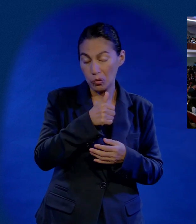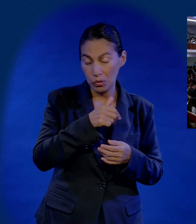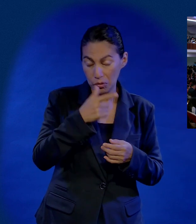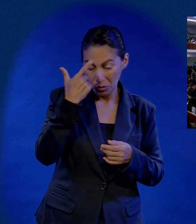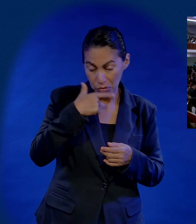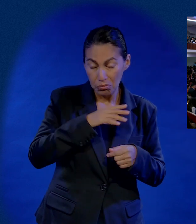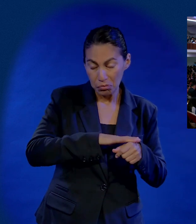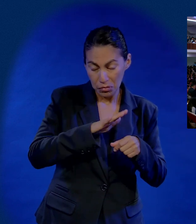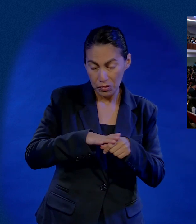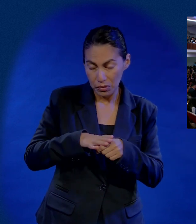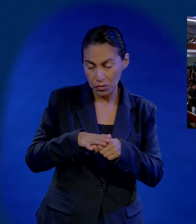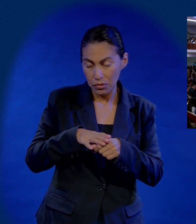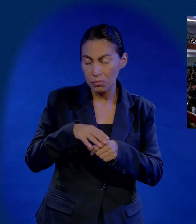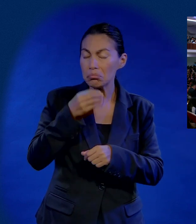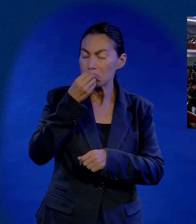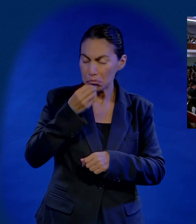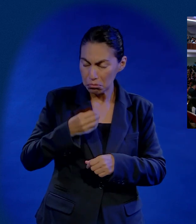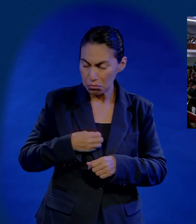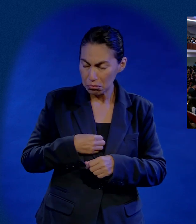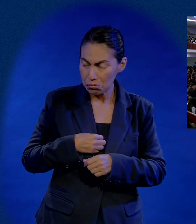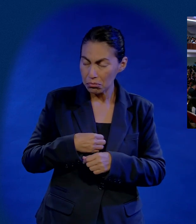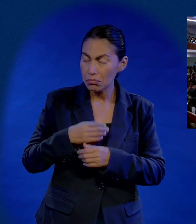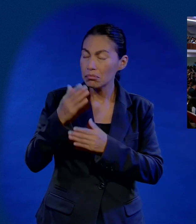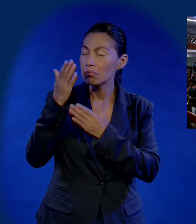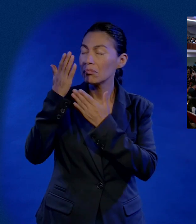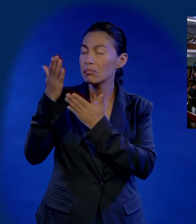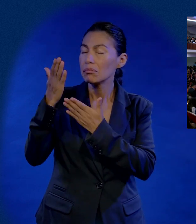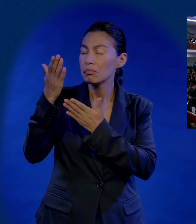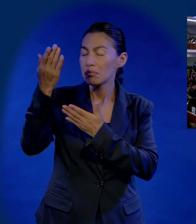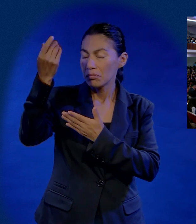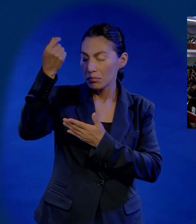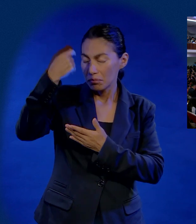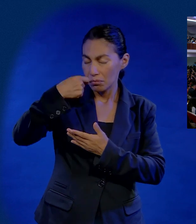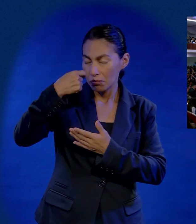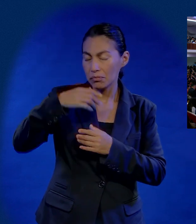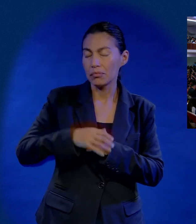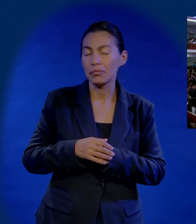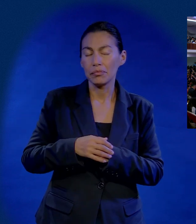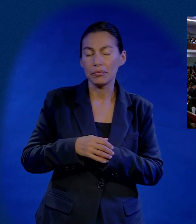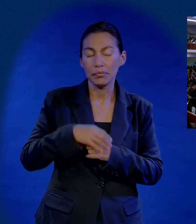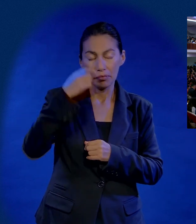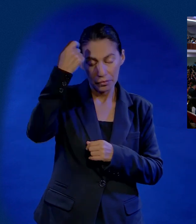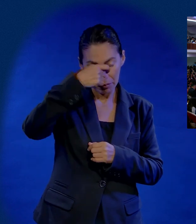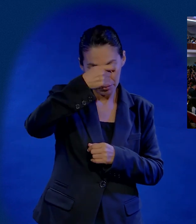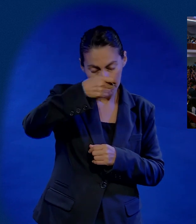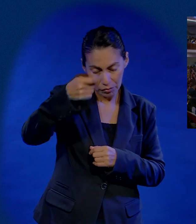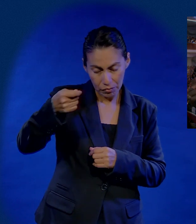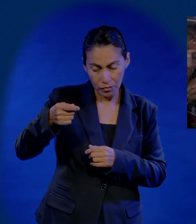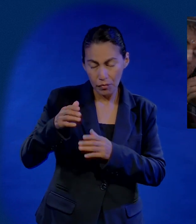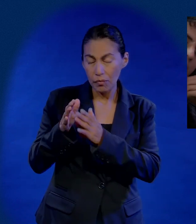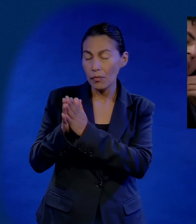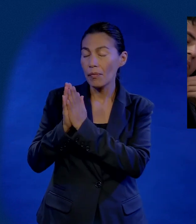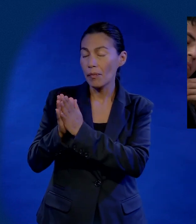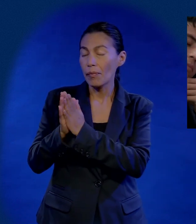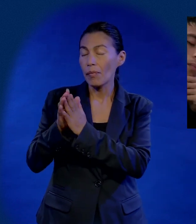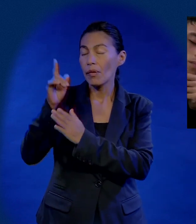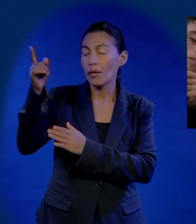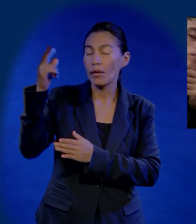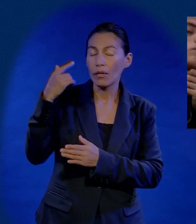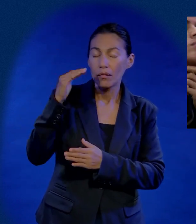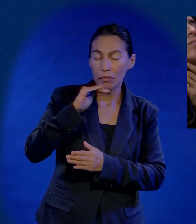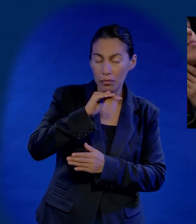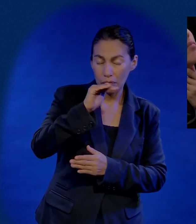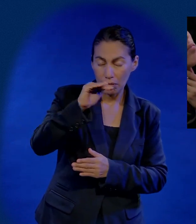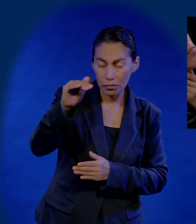aún así queremos suplicar tu bendición con nosotros. Habla a nuestras vidas y